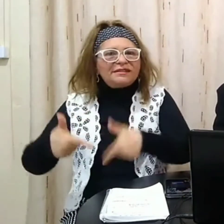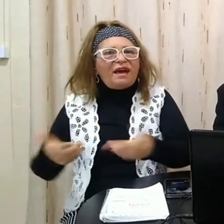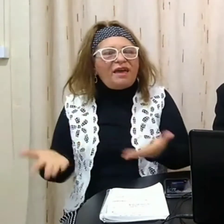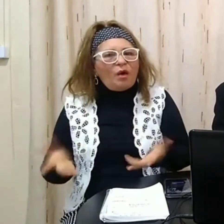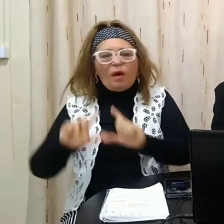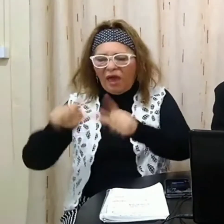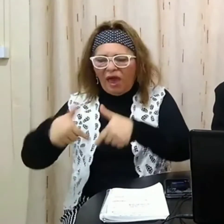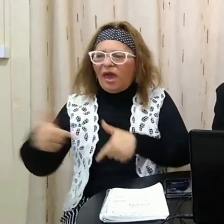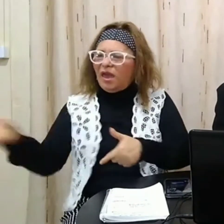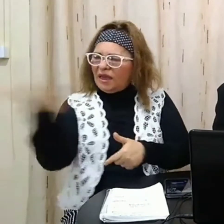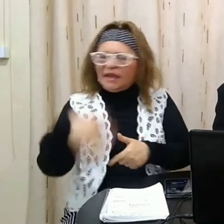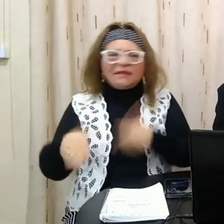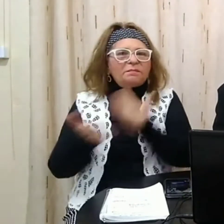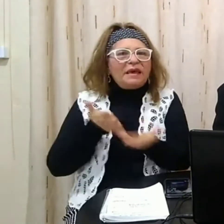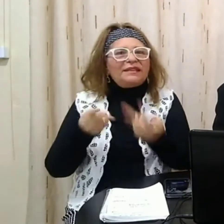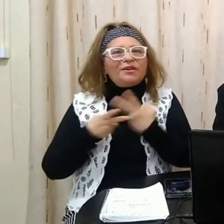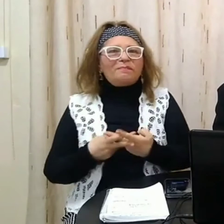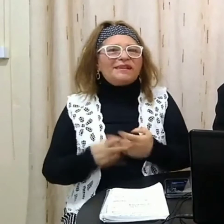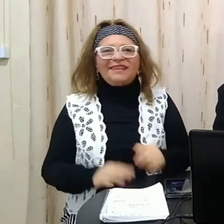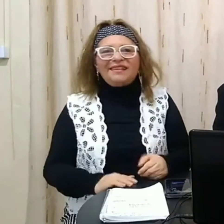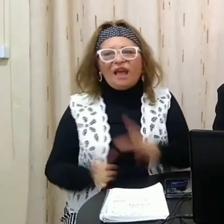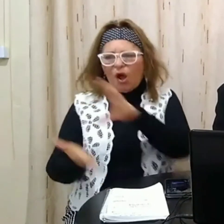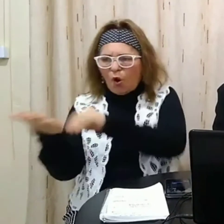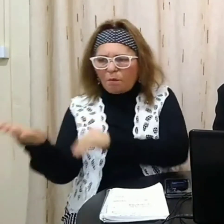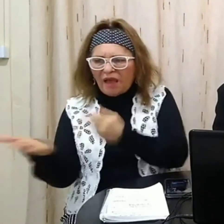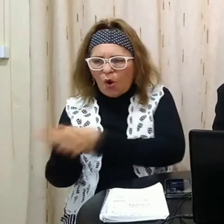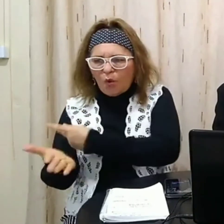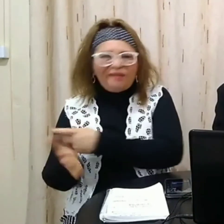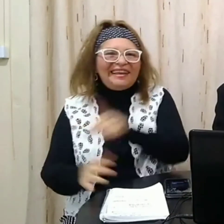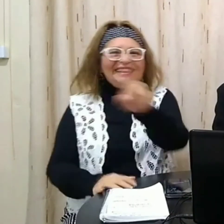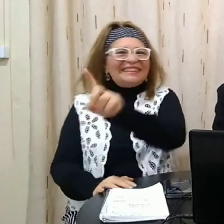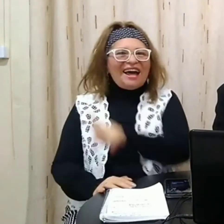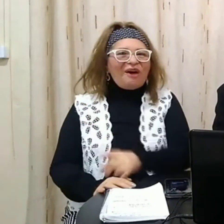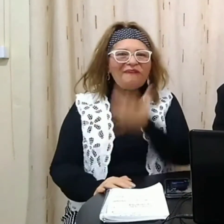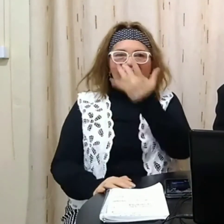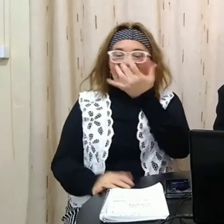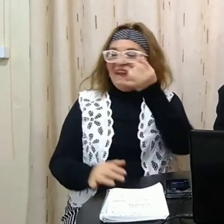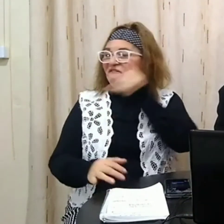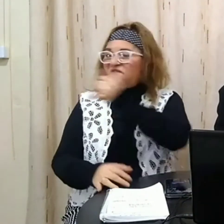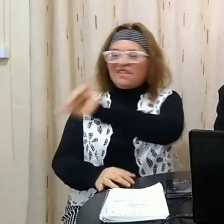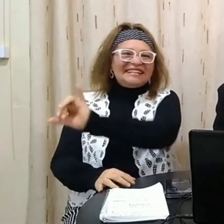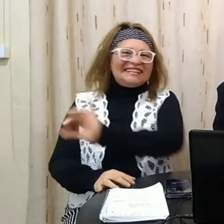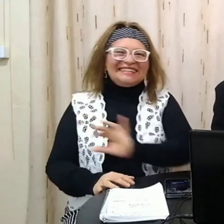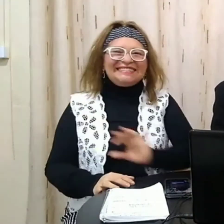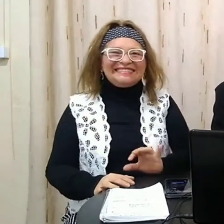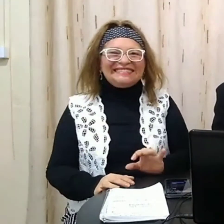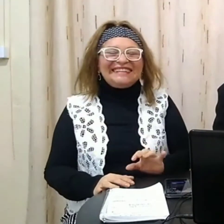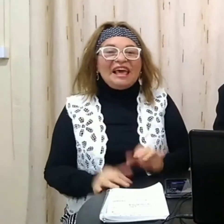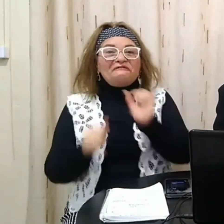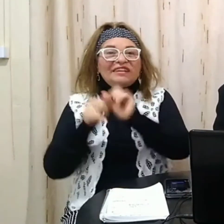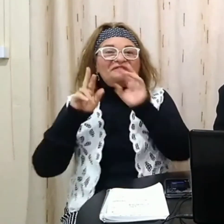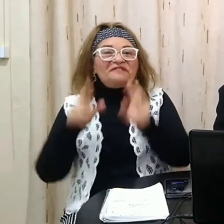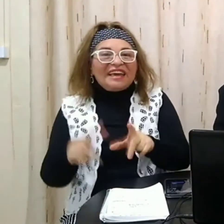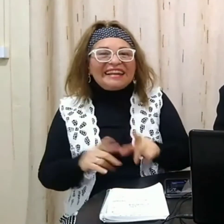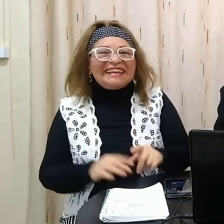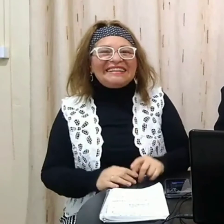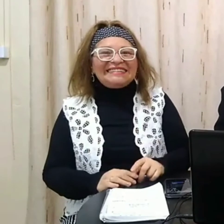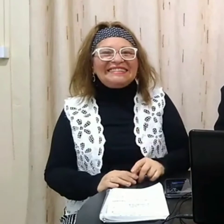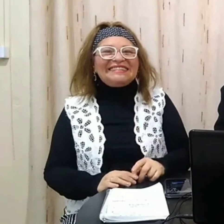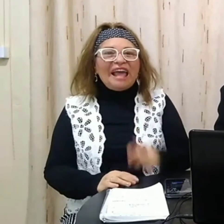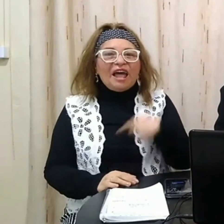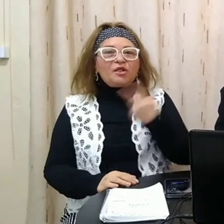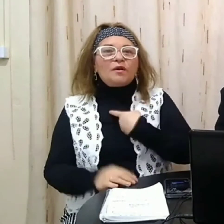tem nas Escrituras Sagradas não é para serem copiados, é para serem evitados, é para a gente fazer diferente, é para o